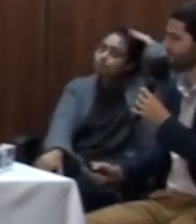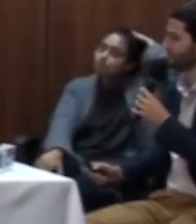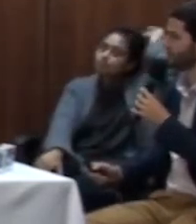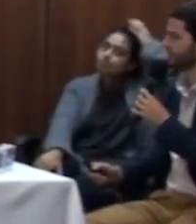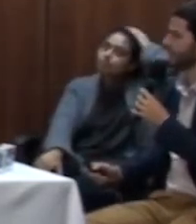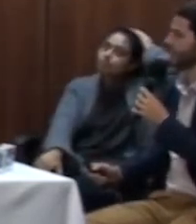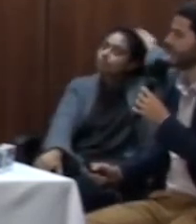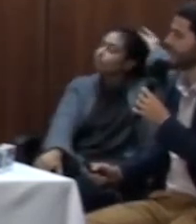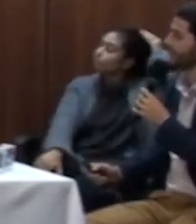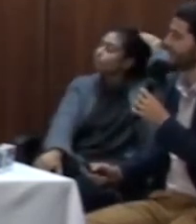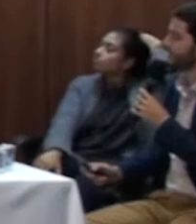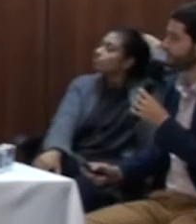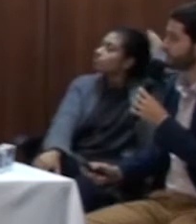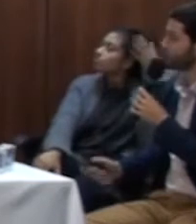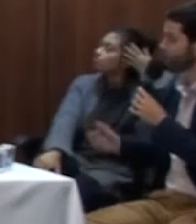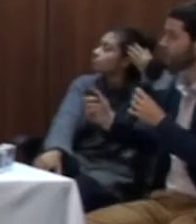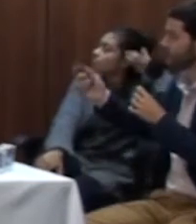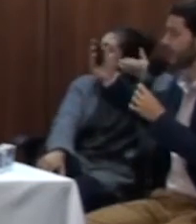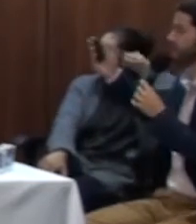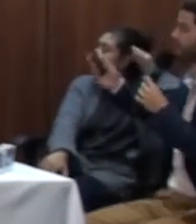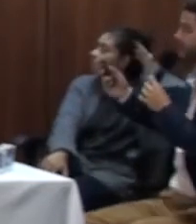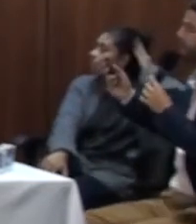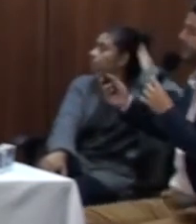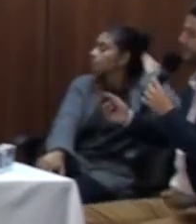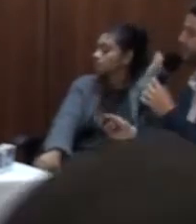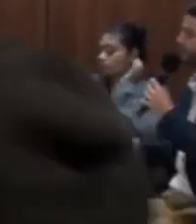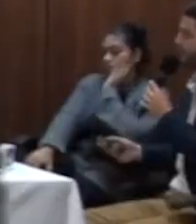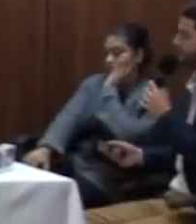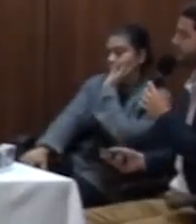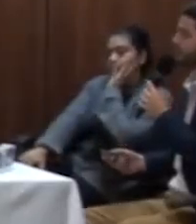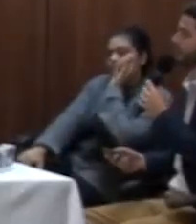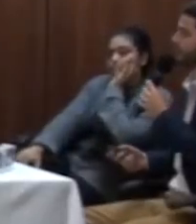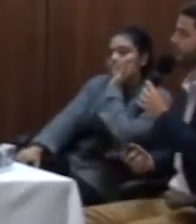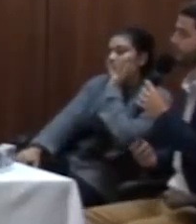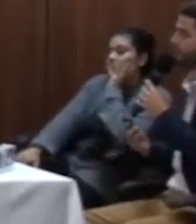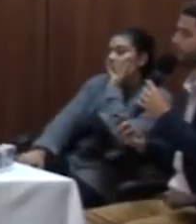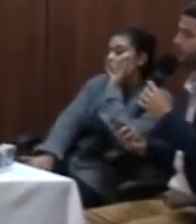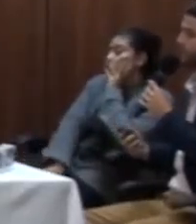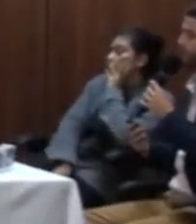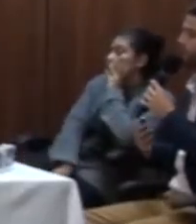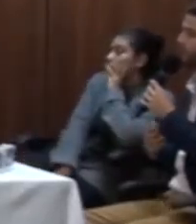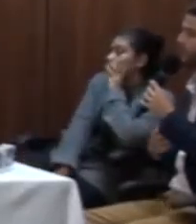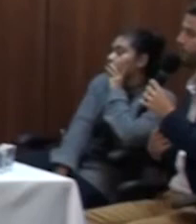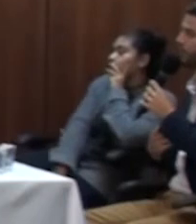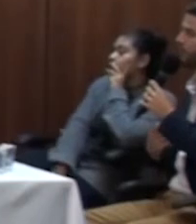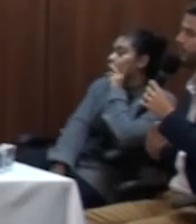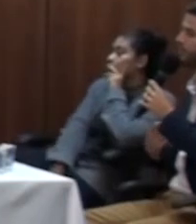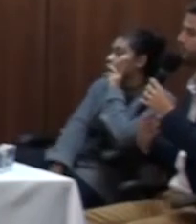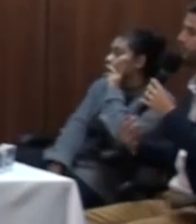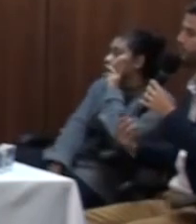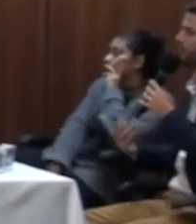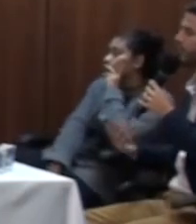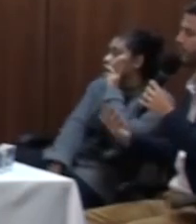audiência pública. Os nossos entraves principais identificados, né, ou seja, o